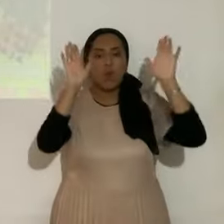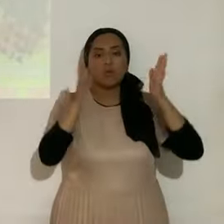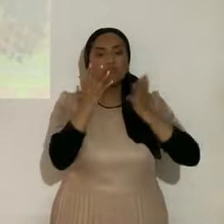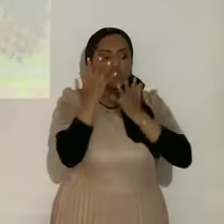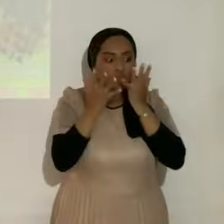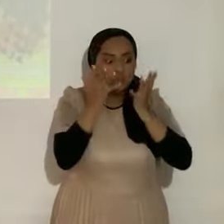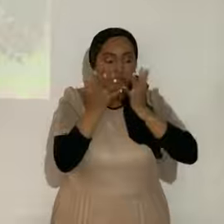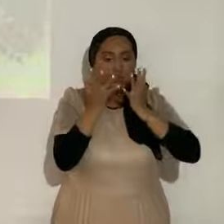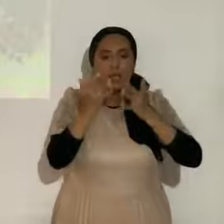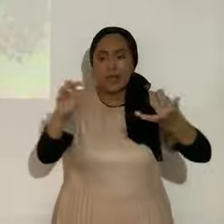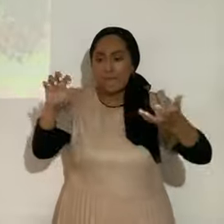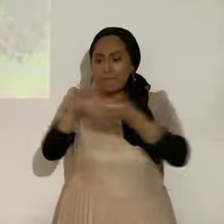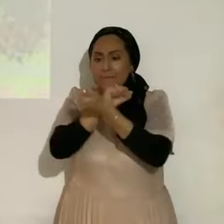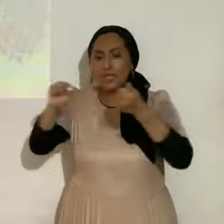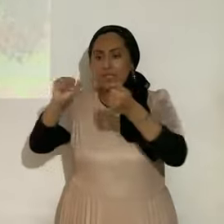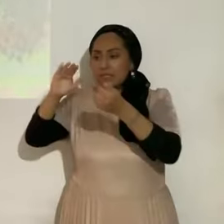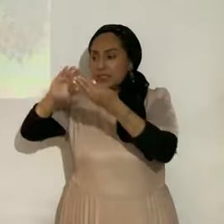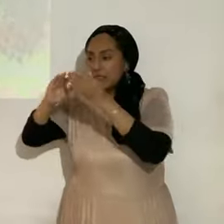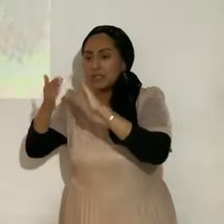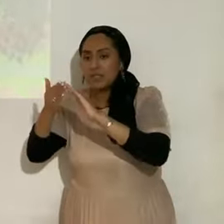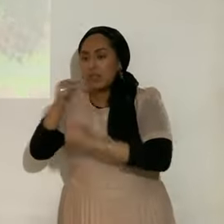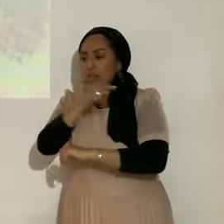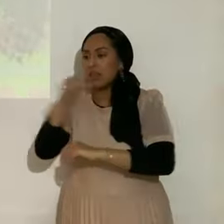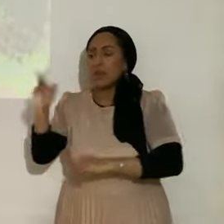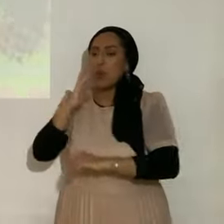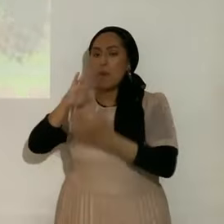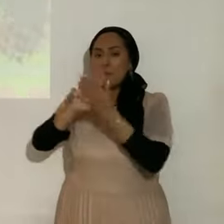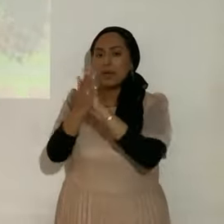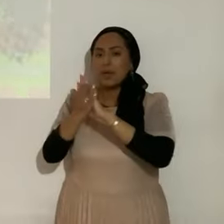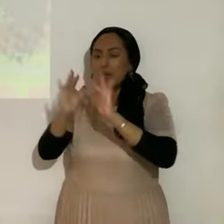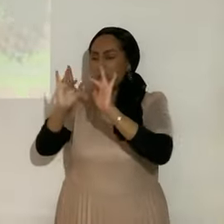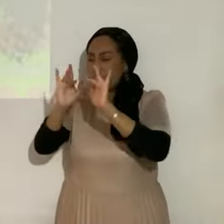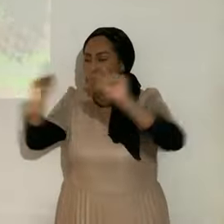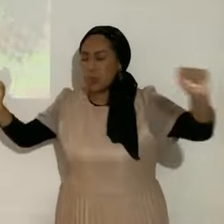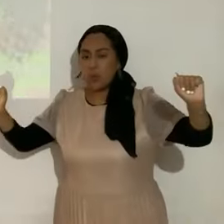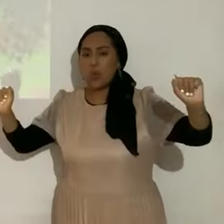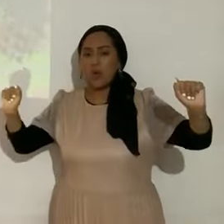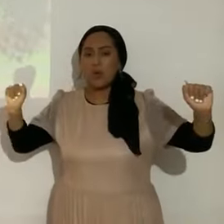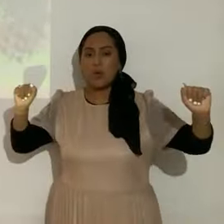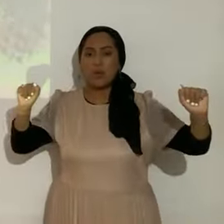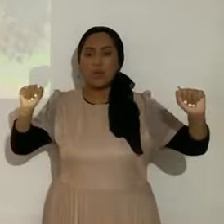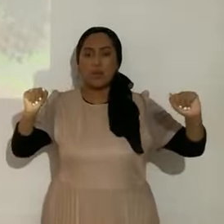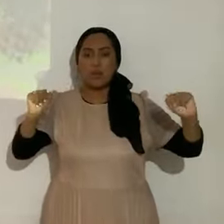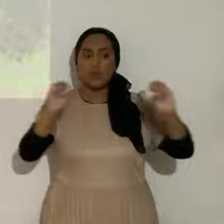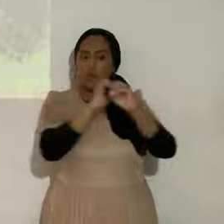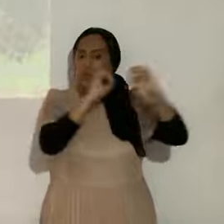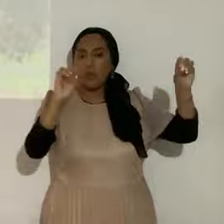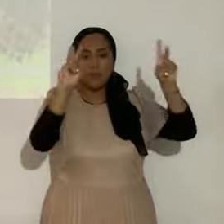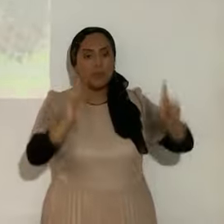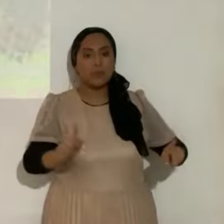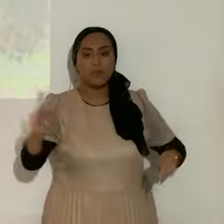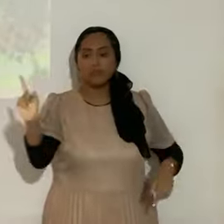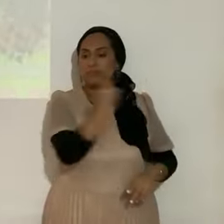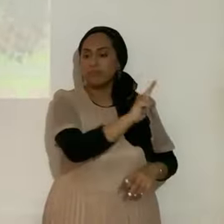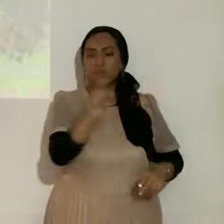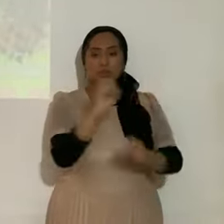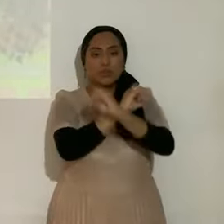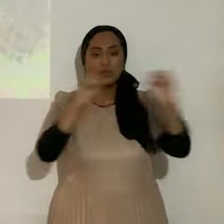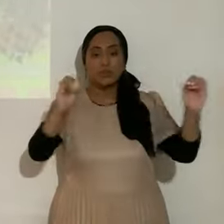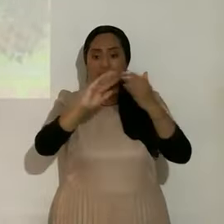Hice destruir naciones, sus habitaciones estarán asoladas. Hice desiertas sus calles, hasta no quedar quien pase. Sus ciudades